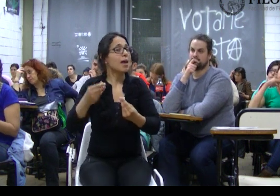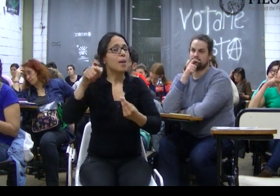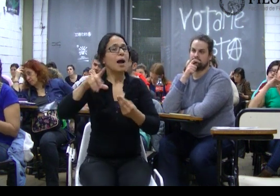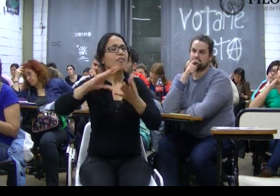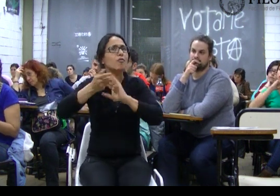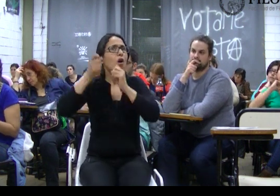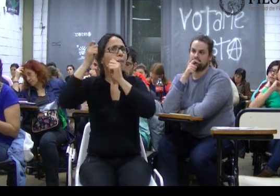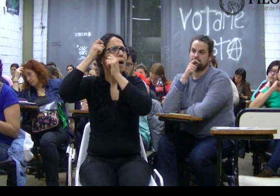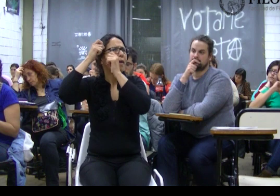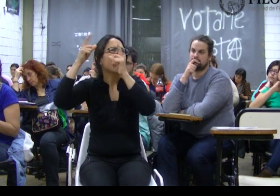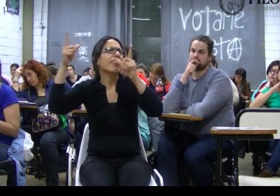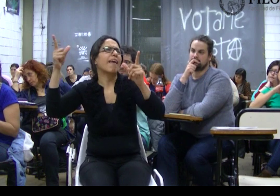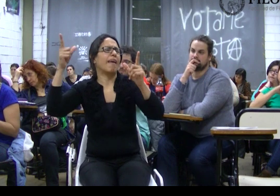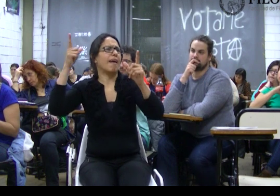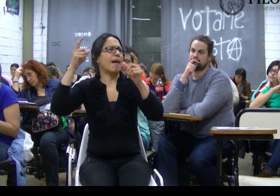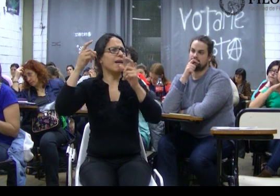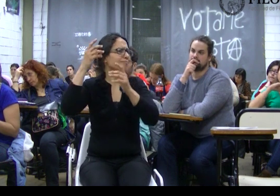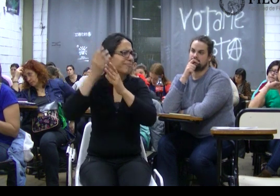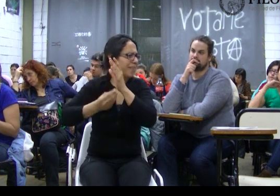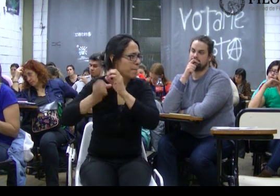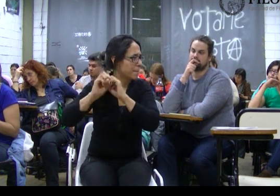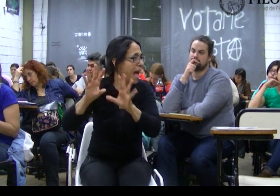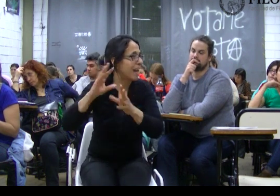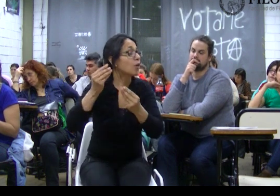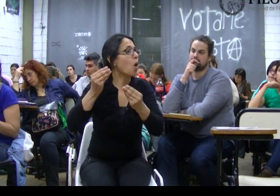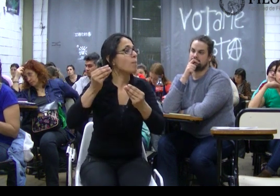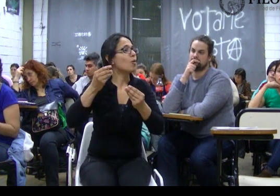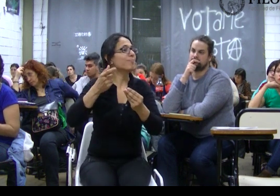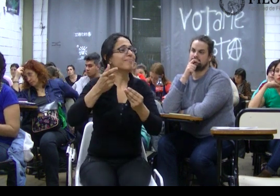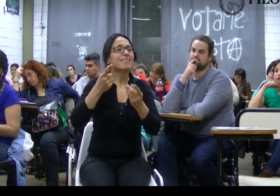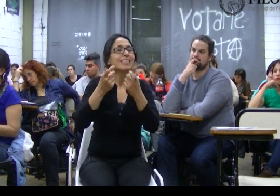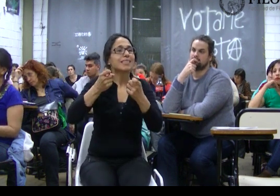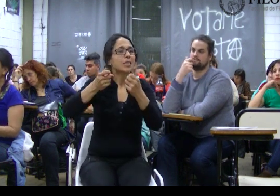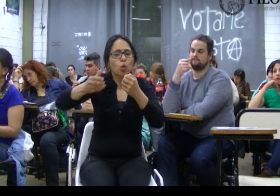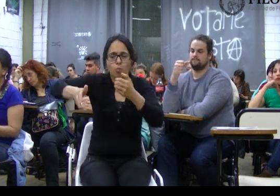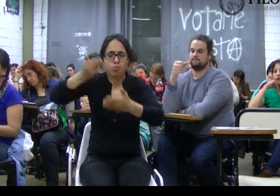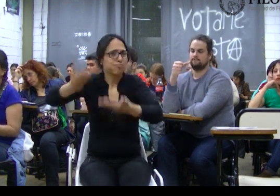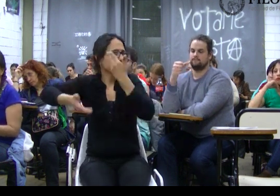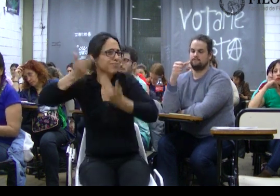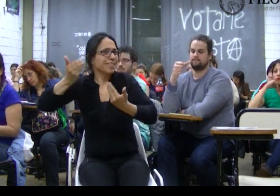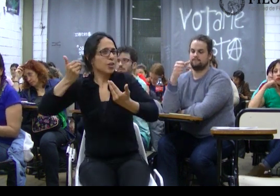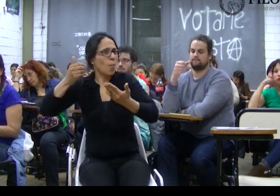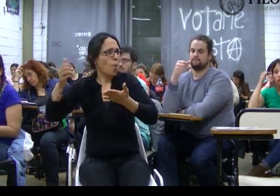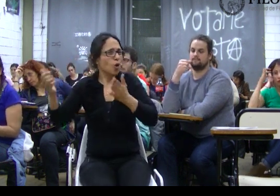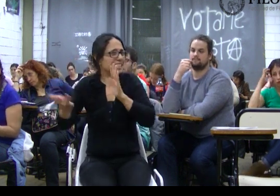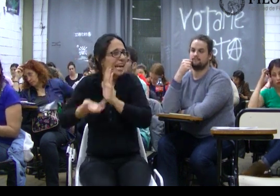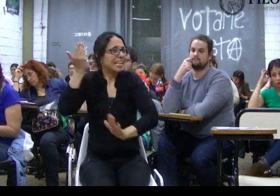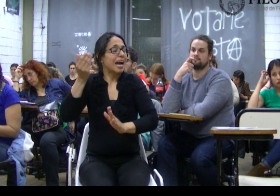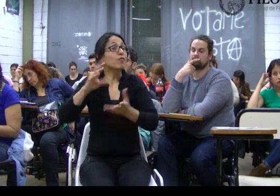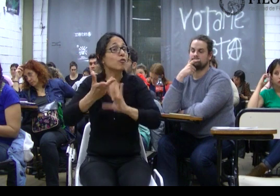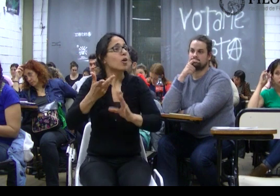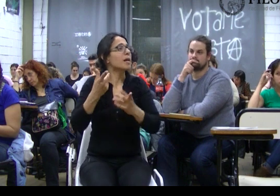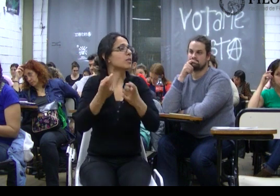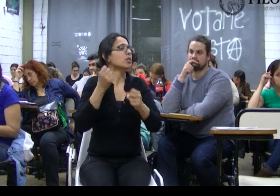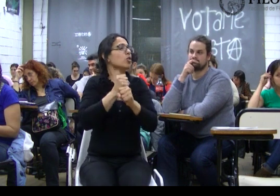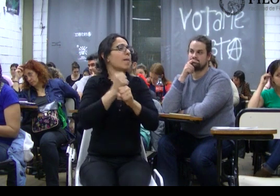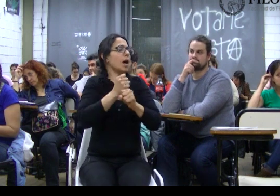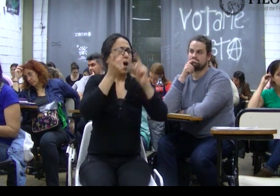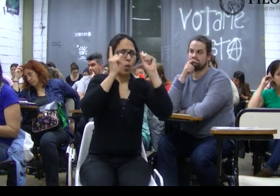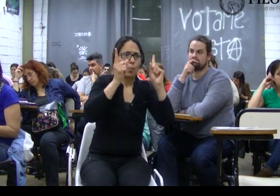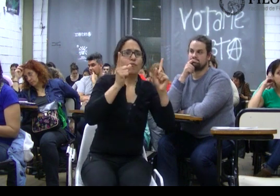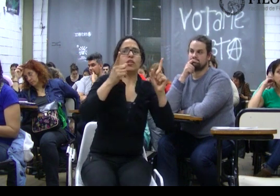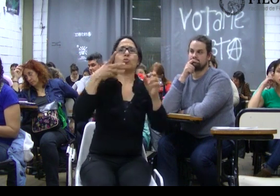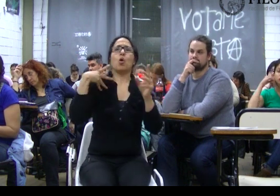necesito de todos los actores de la comunidad escolar. Necesito trabajar con las docentes y los docentes, necesito trabajar con las familias y